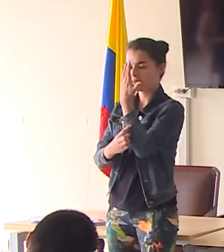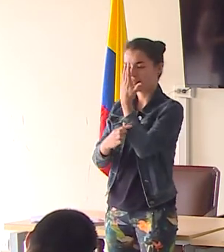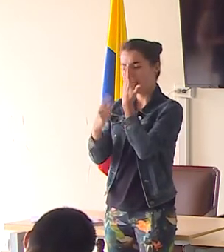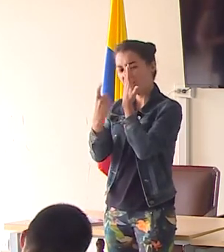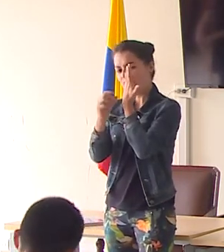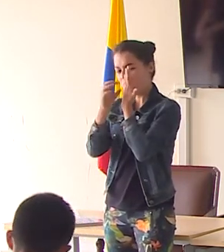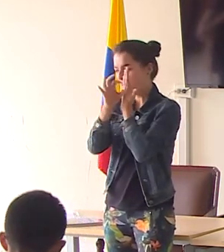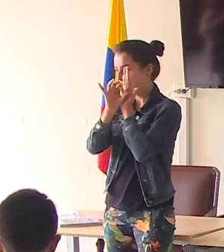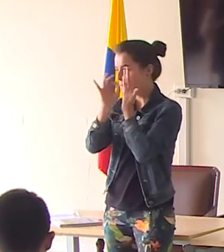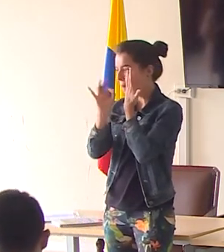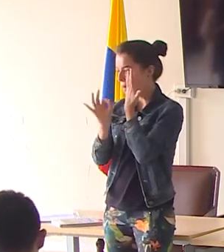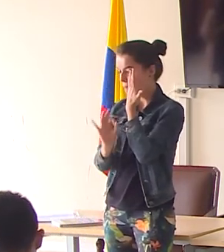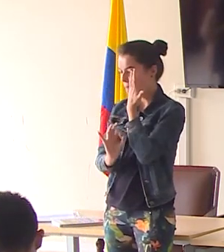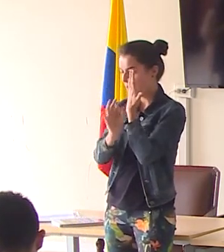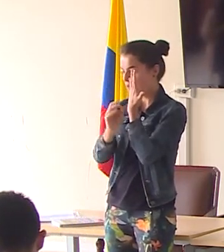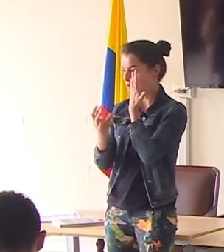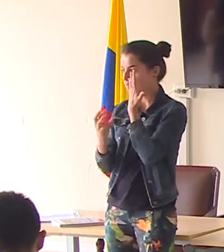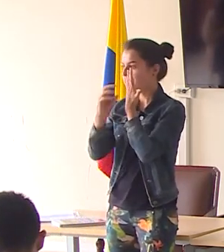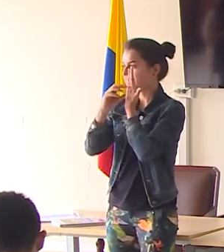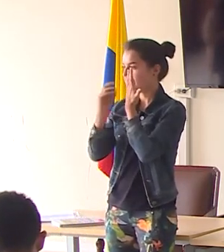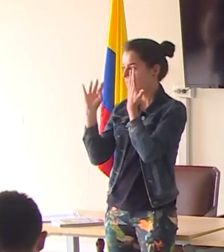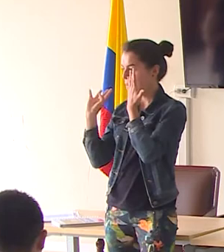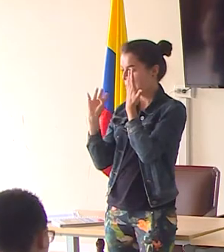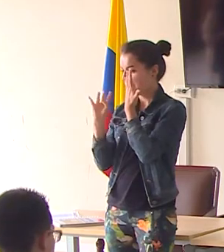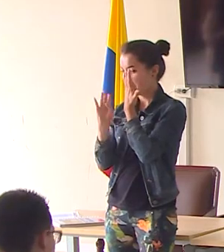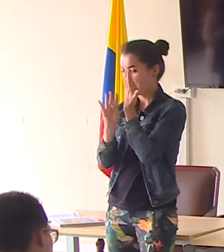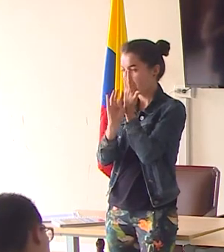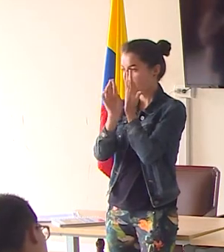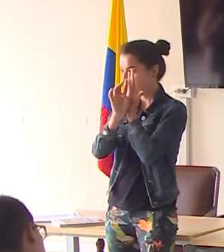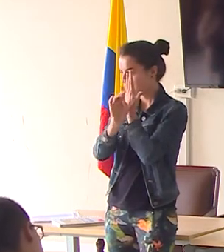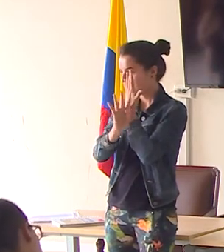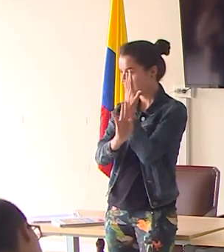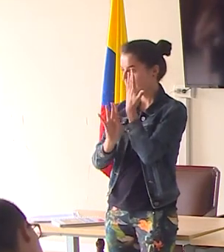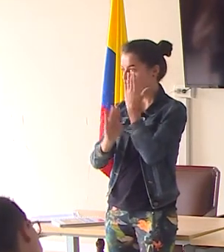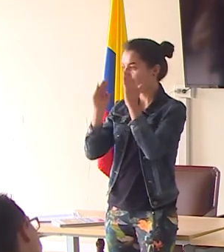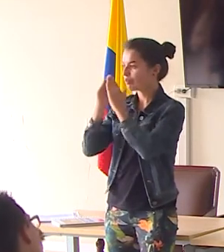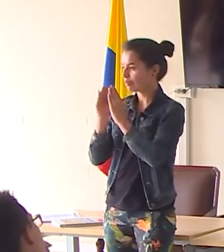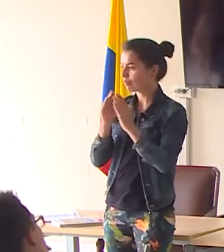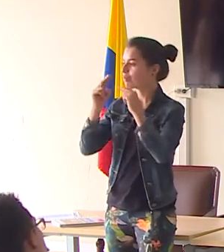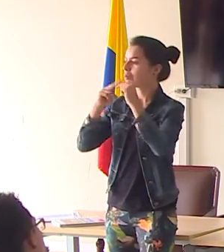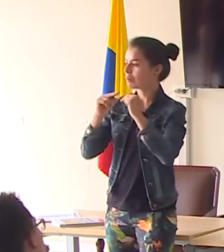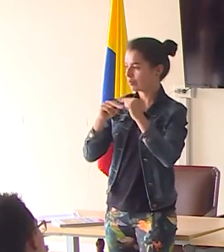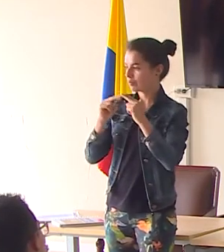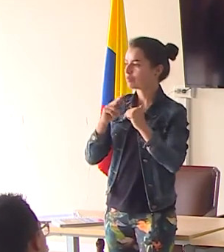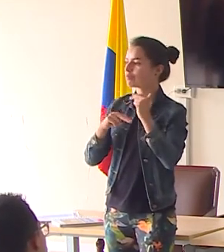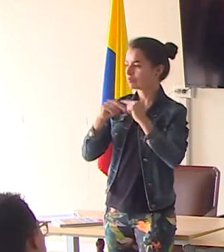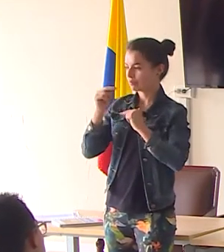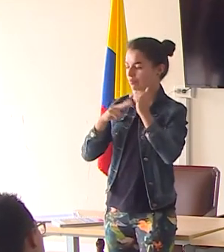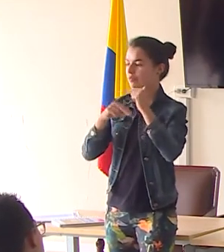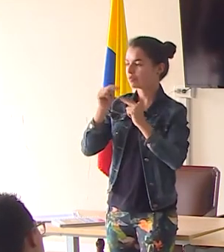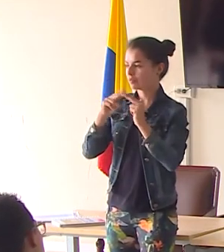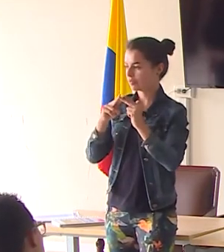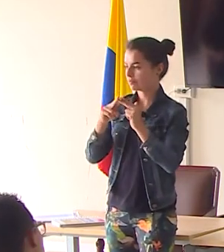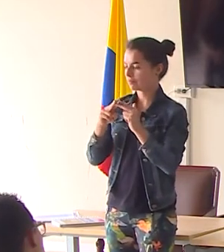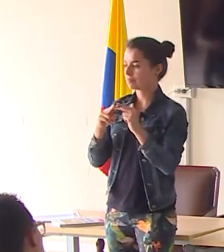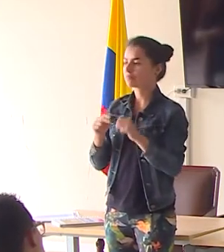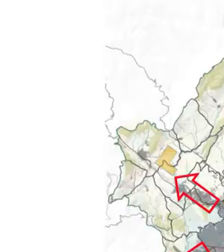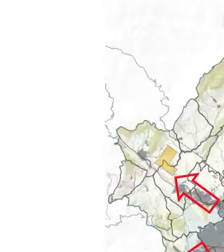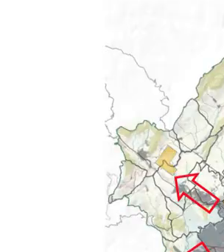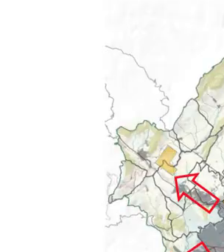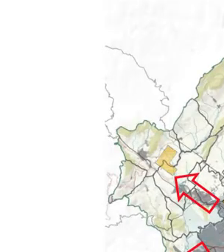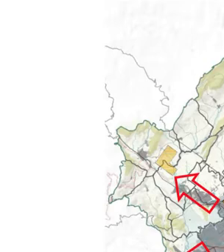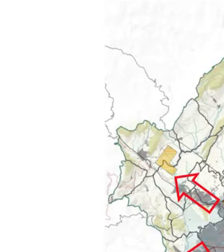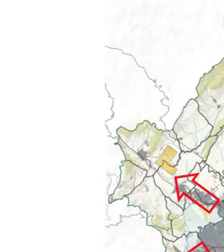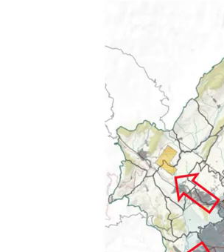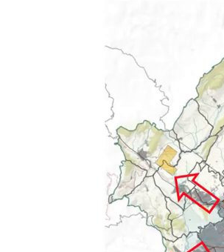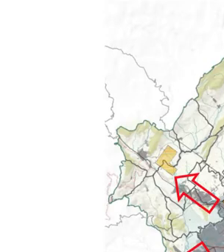todavía de ciudad ya sea por procesos formales o informales y los saltos de procesos de urbanización hacia el otro lado del río bogotá